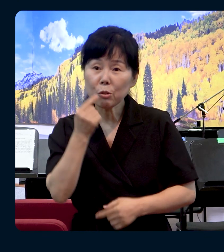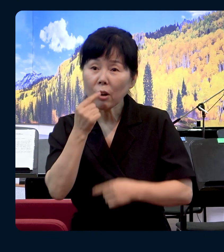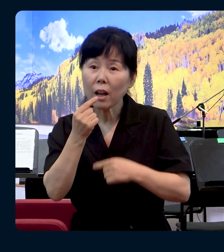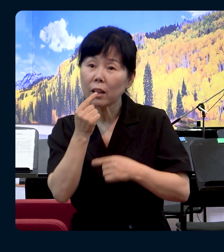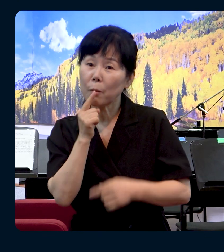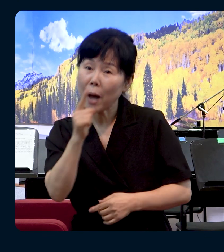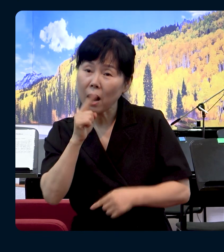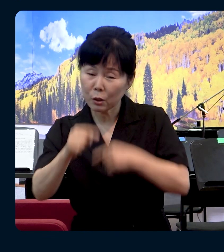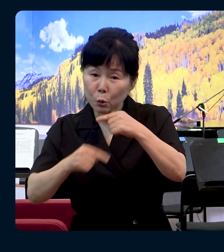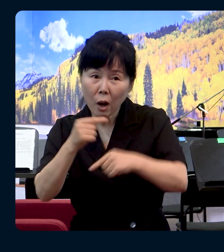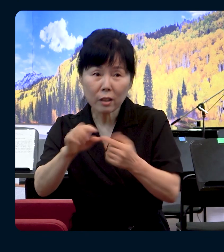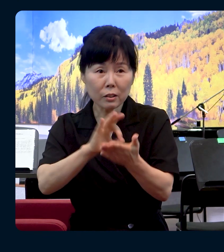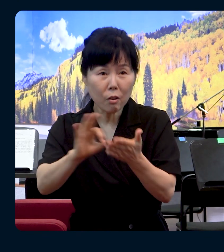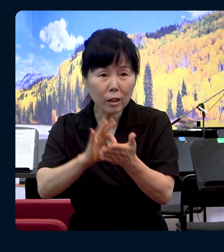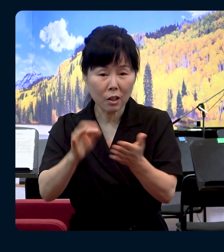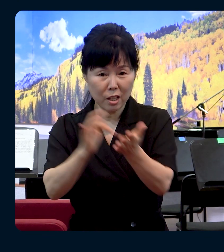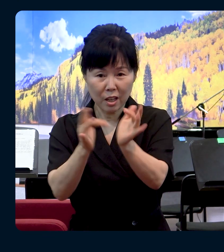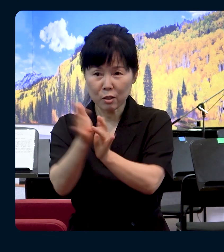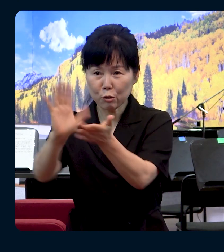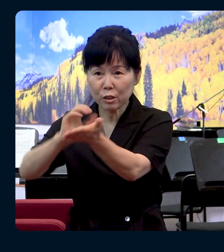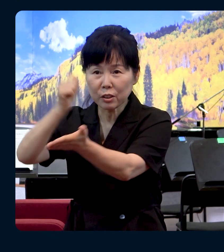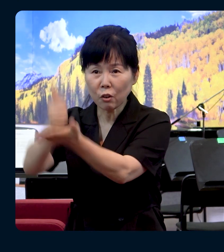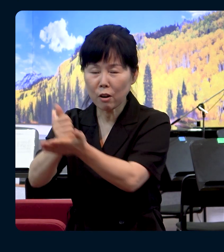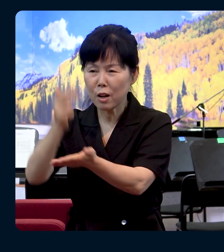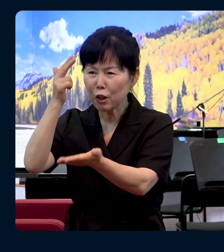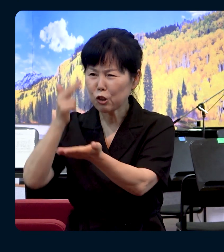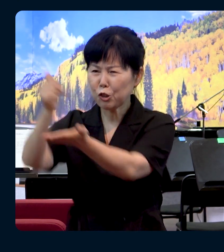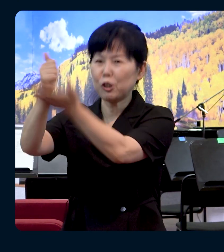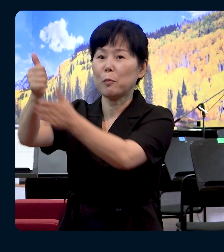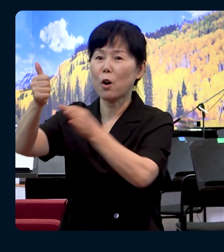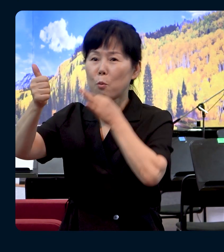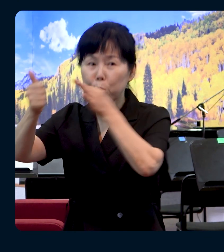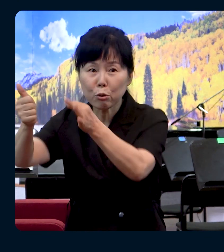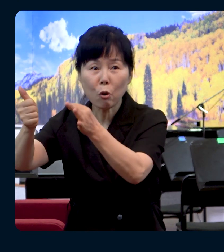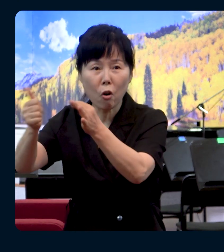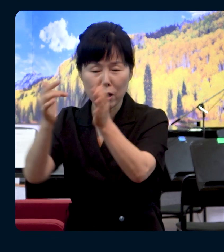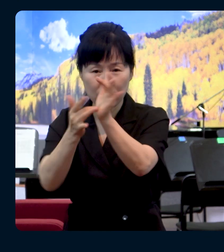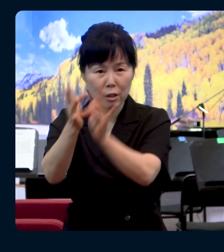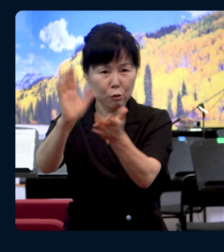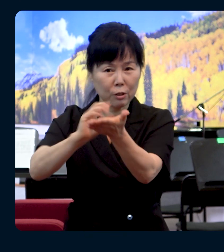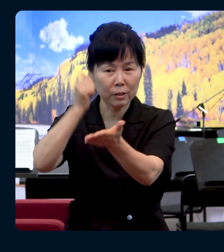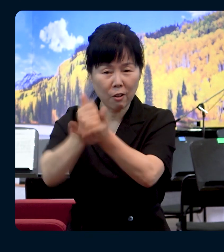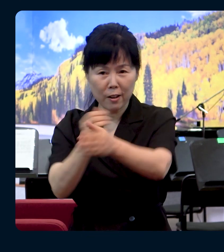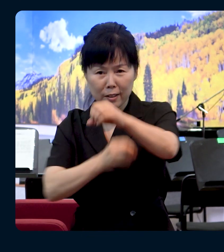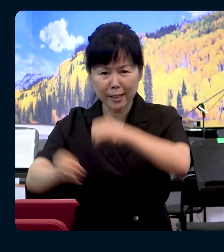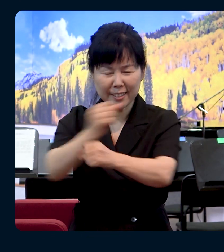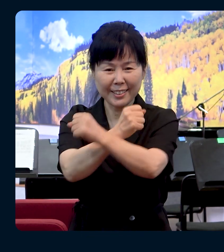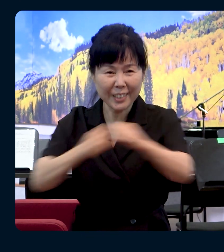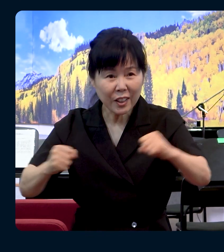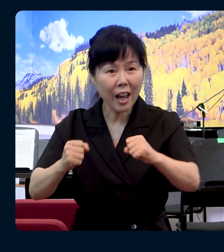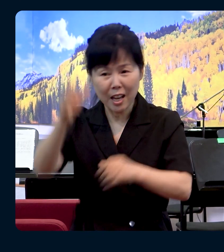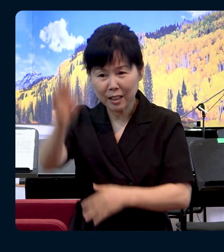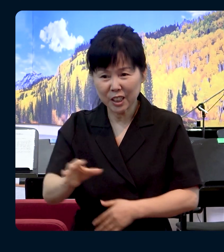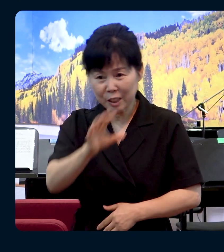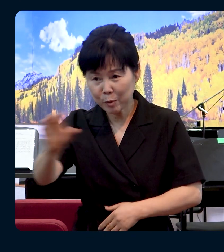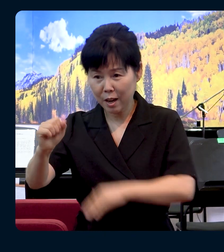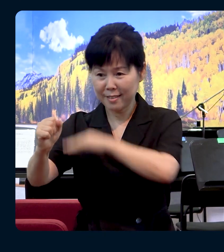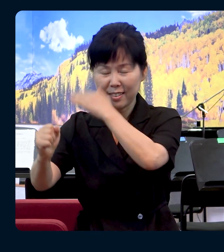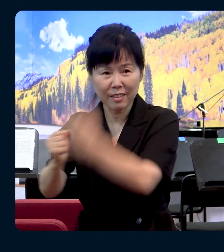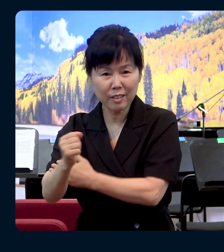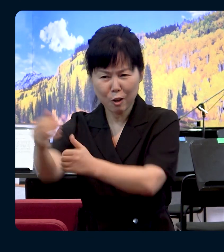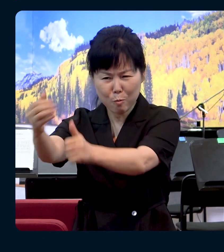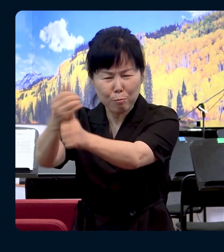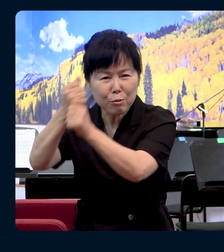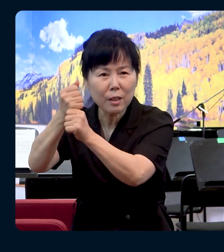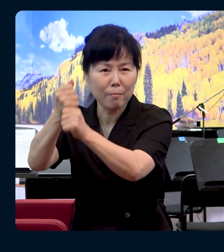통해서 예수 그리스도를 주님이라고 부르면서 예수 그리스도의 그 대속의 은혜, 십자가의 능력을